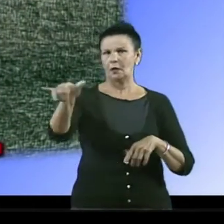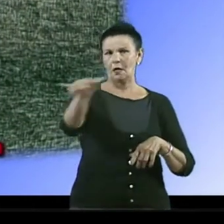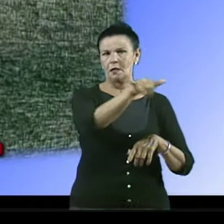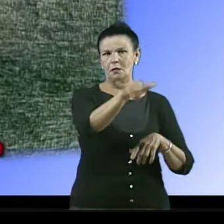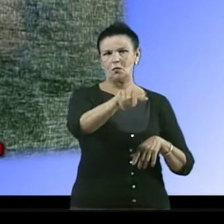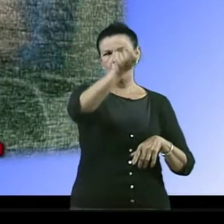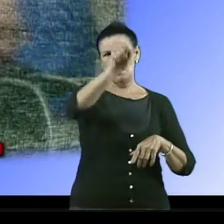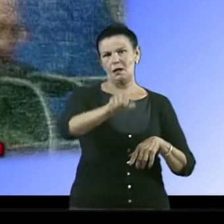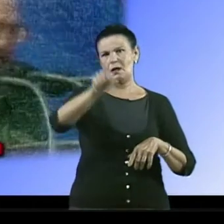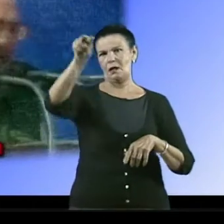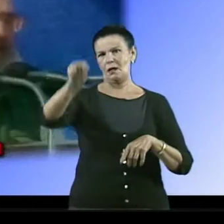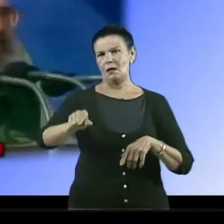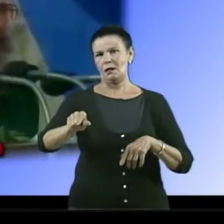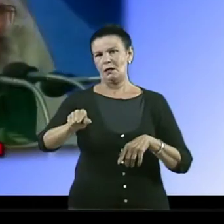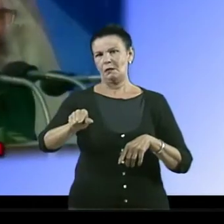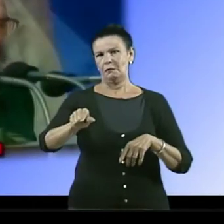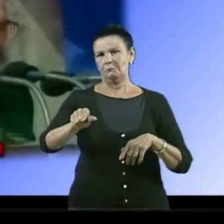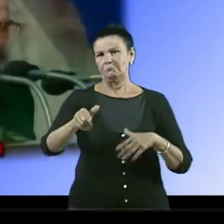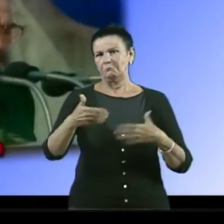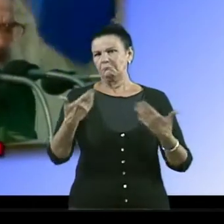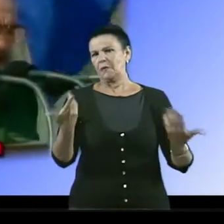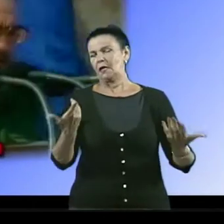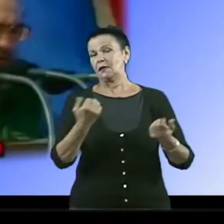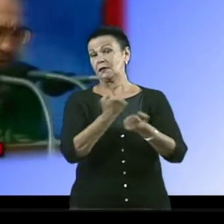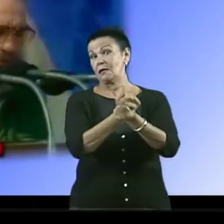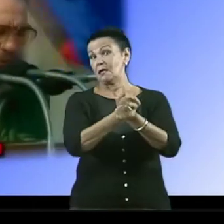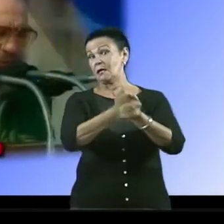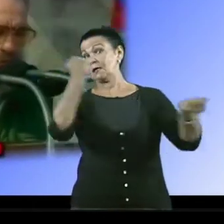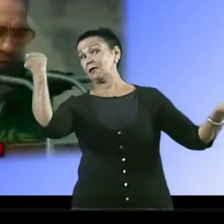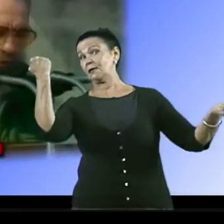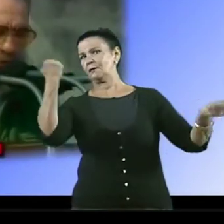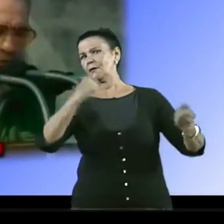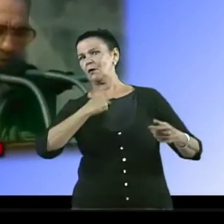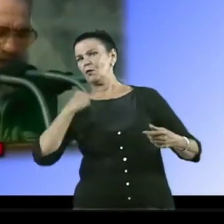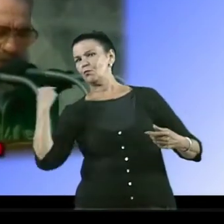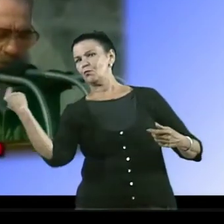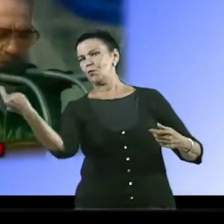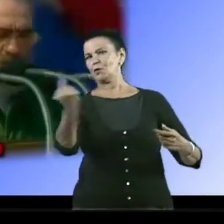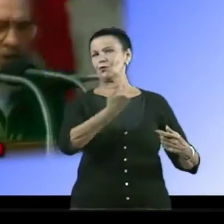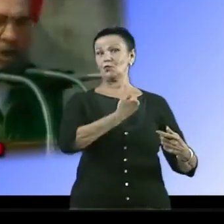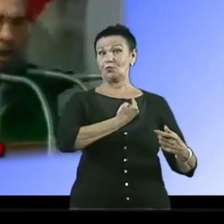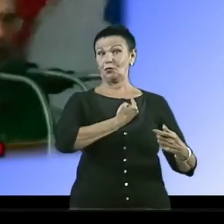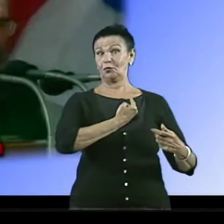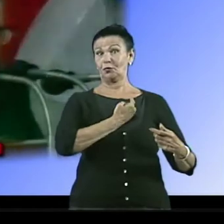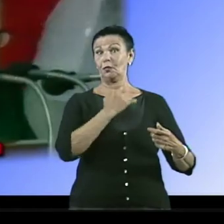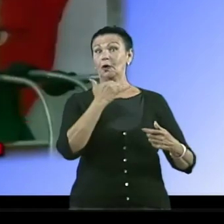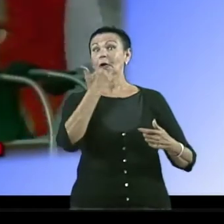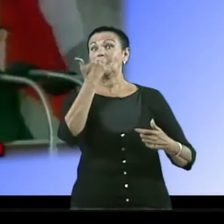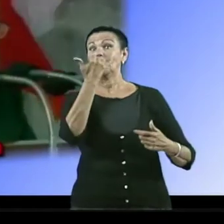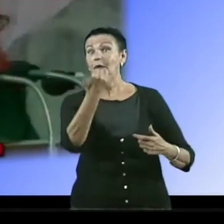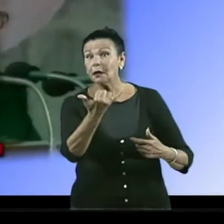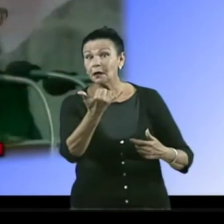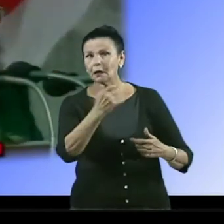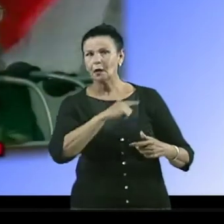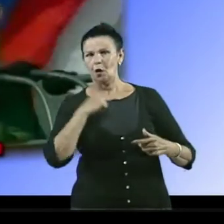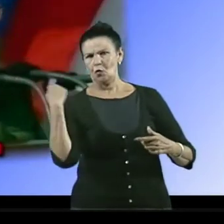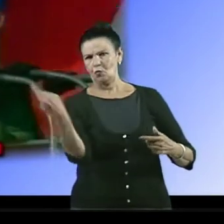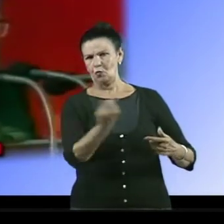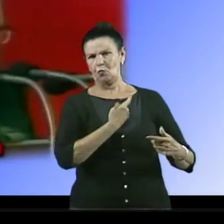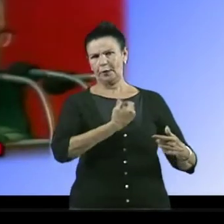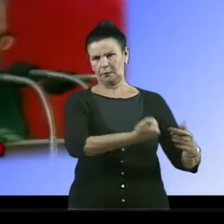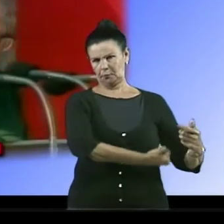humanos. Es emanciparnos por nosotros mismos y con nuestros